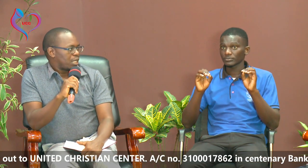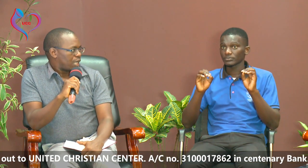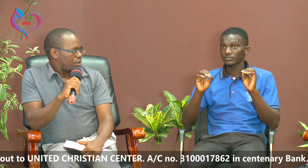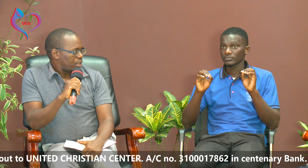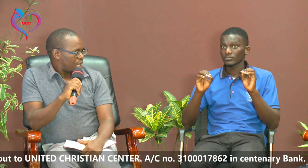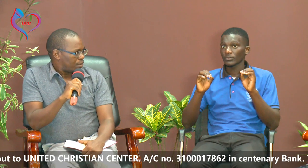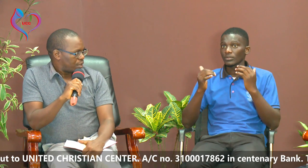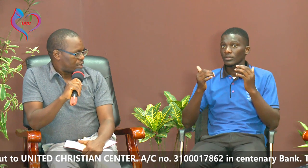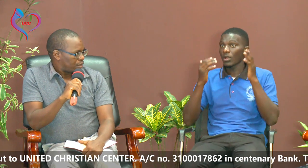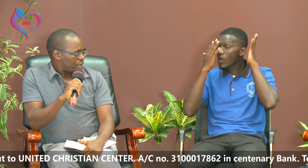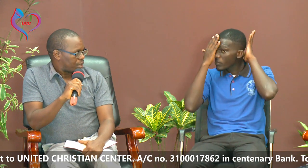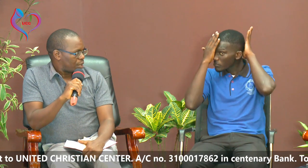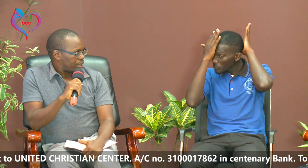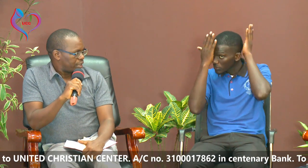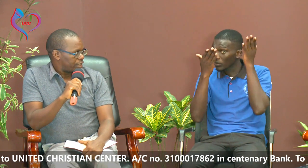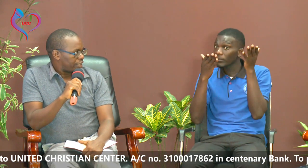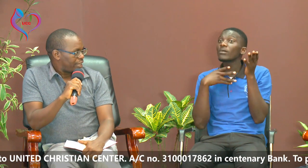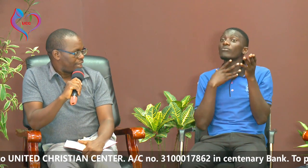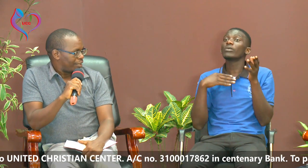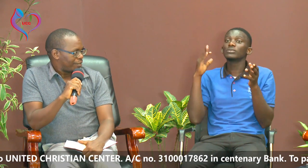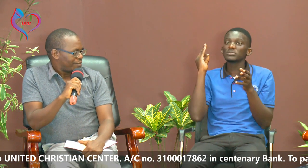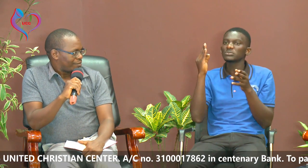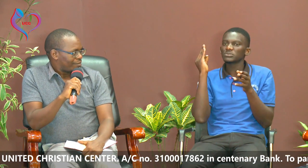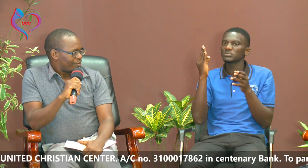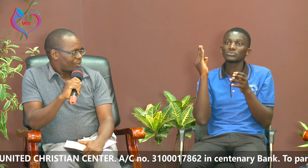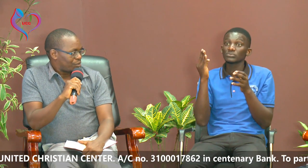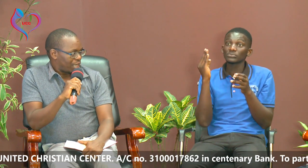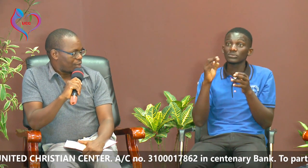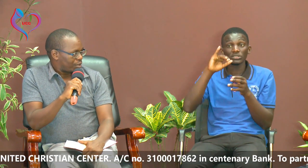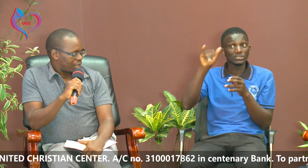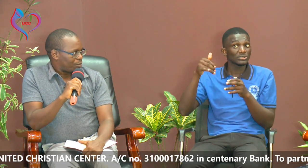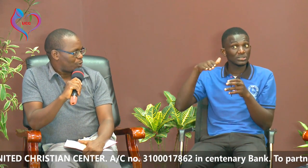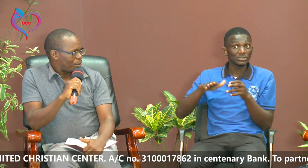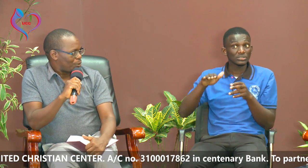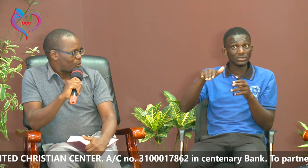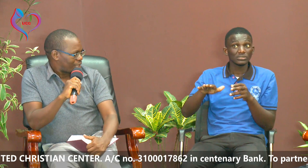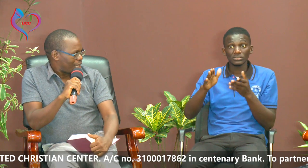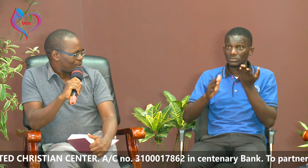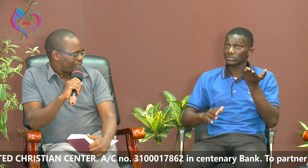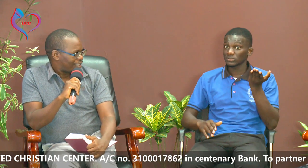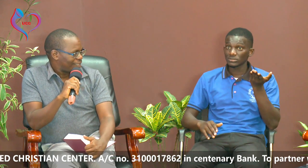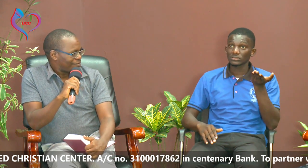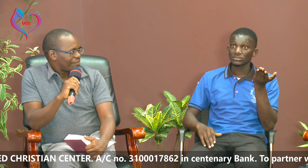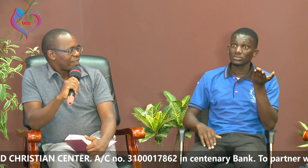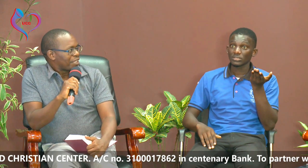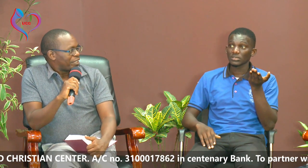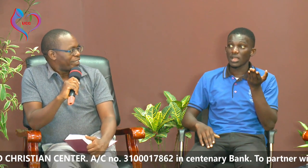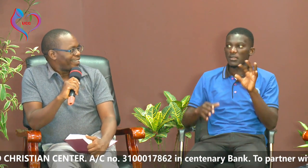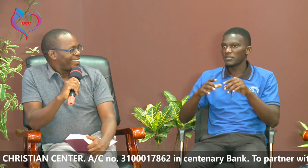muzinga agenda kuli nyabulire twali mu kisawe kye jinja da ese ngati chaina costa simanyi wala bako costa ya UCC nakana